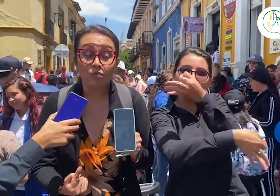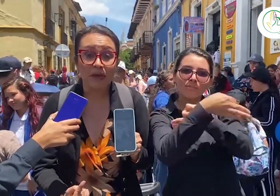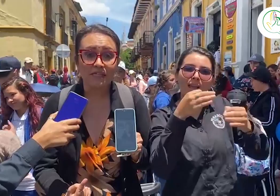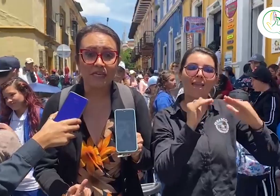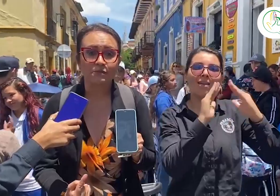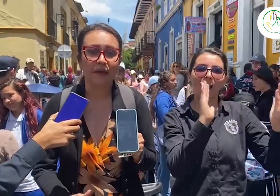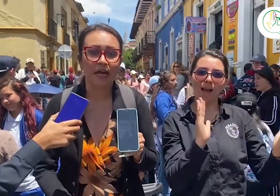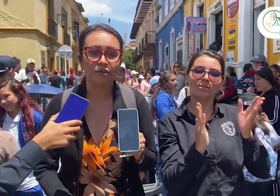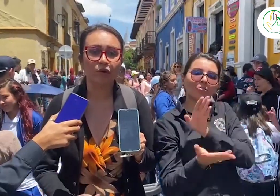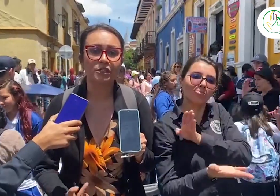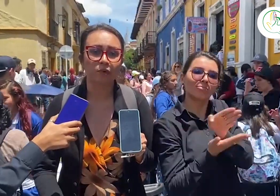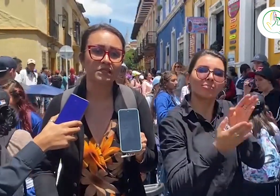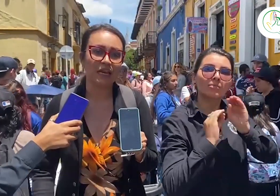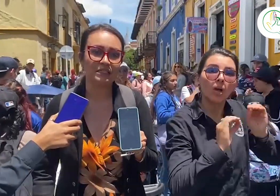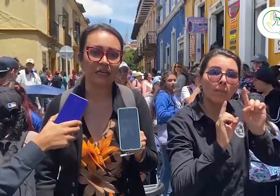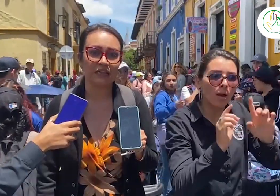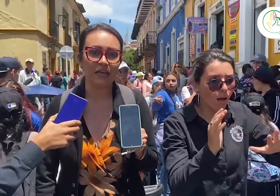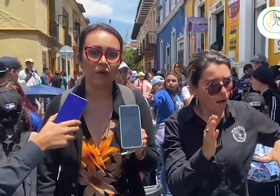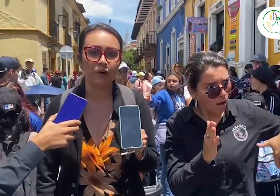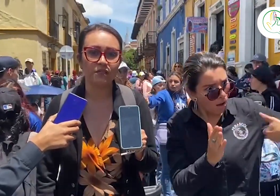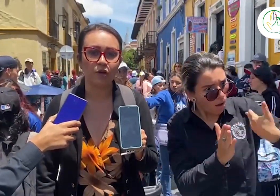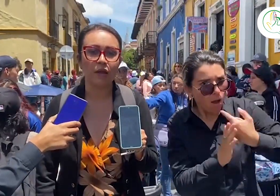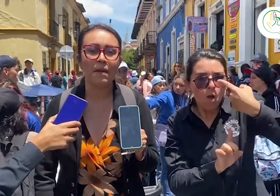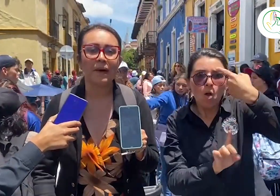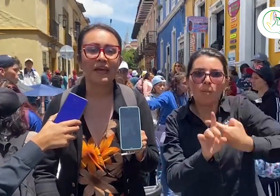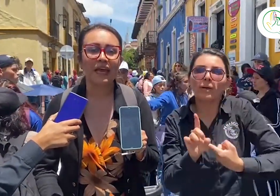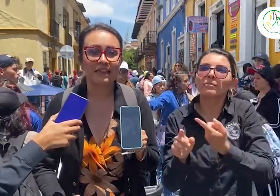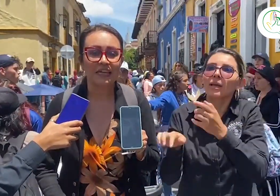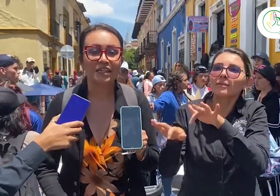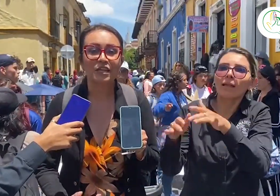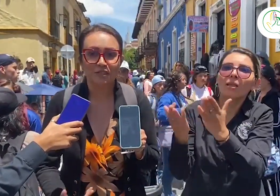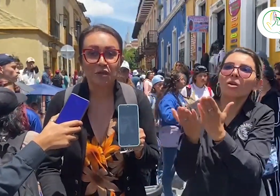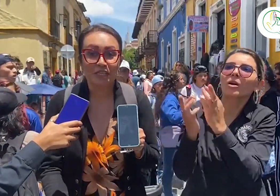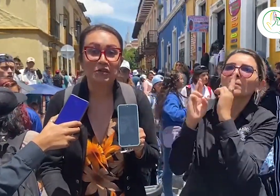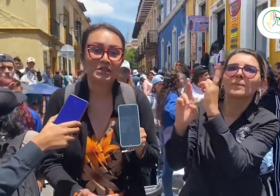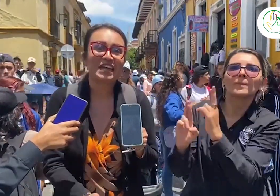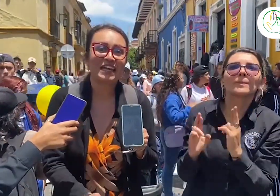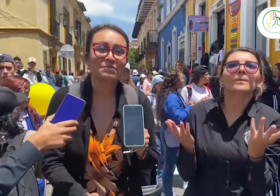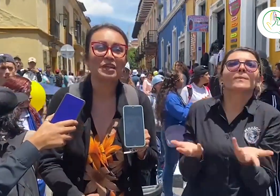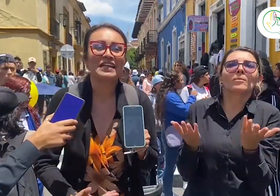video.